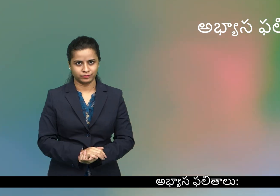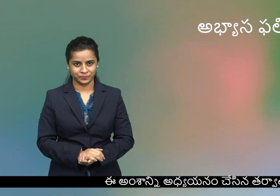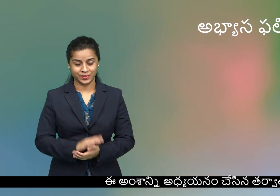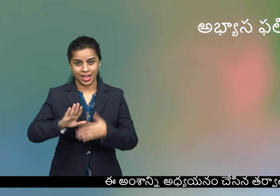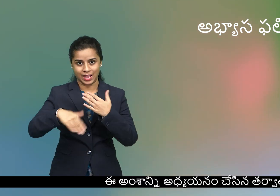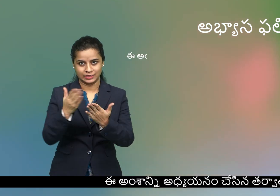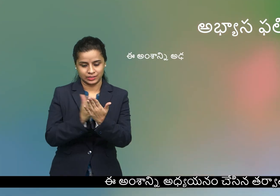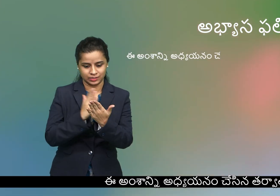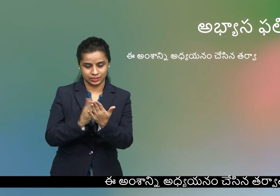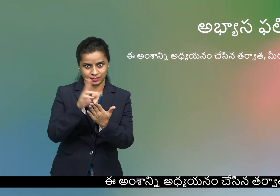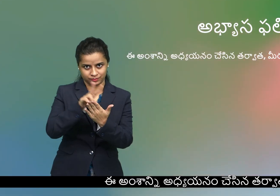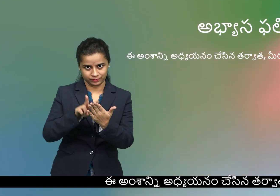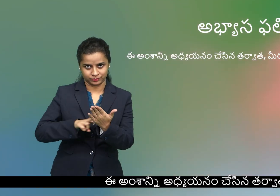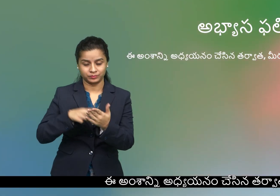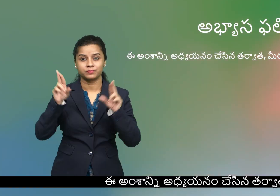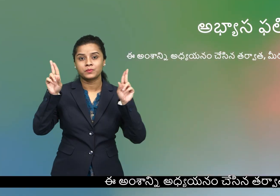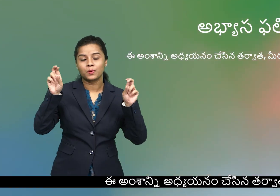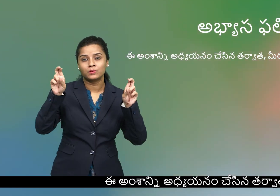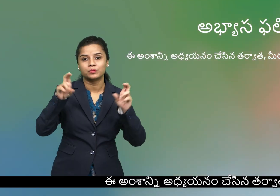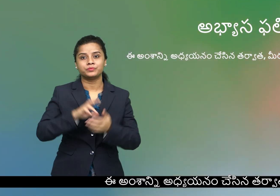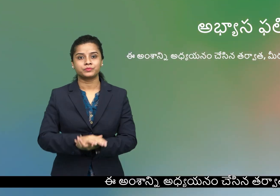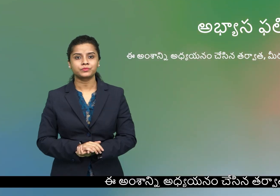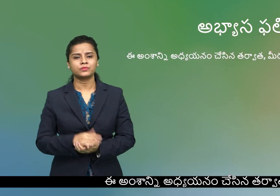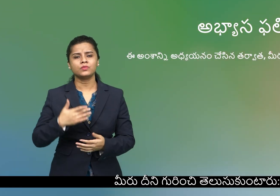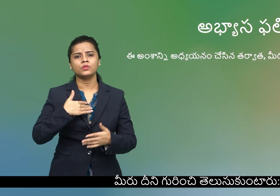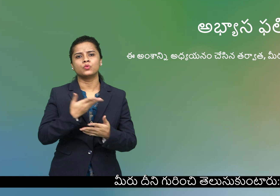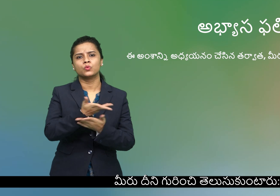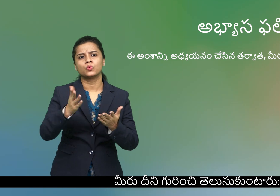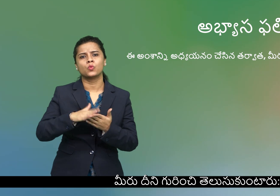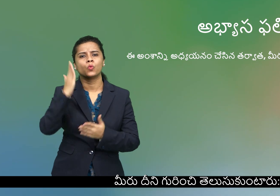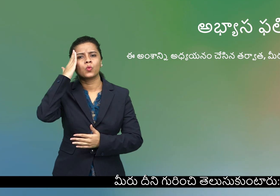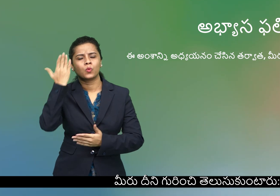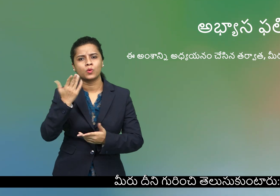ఈ అంశాన్ని అధ్యయనం చేసిన తరువాత మీరు దీని గురించి తెలుసుకుంటారు.